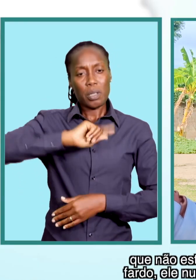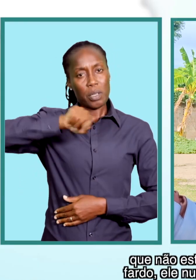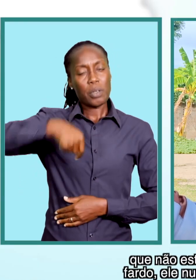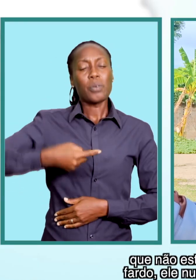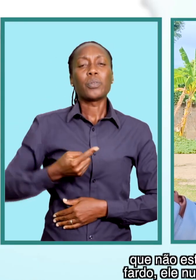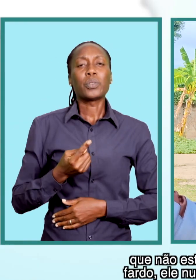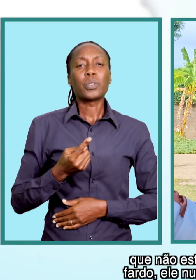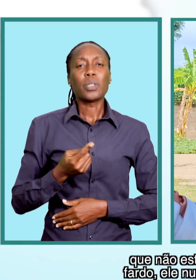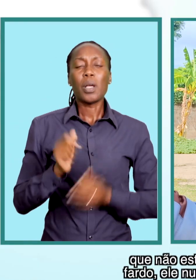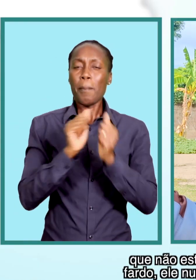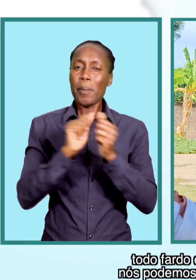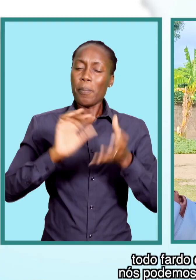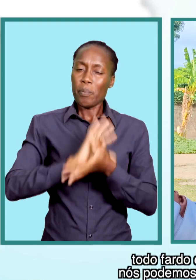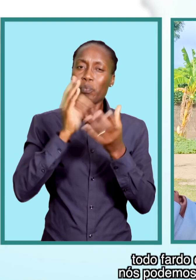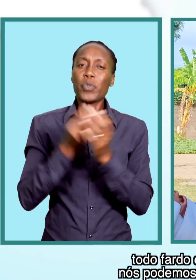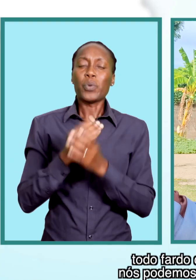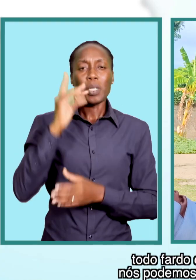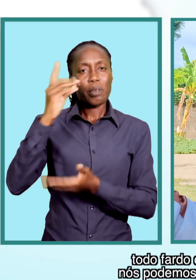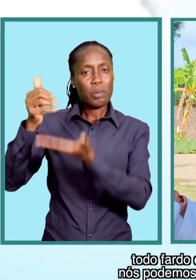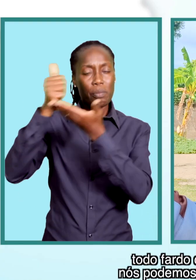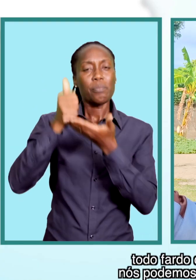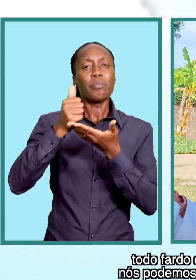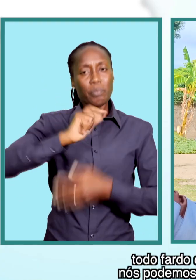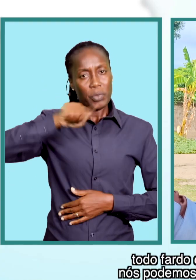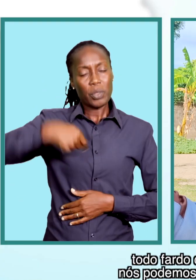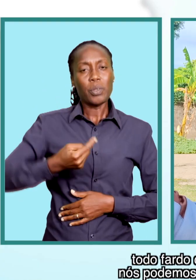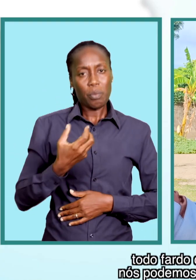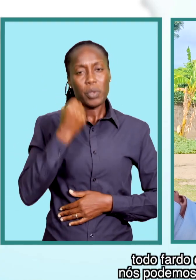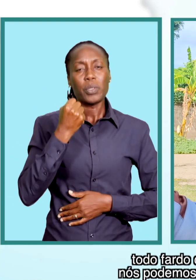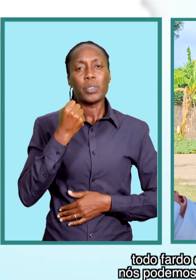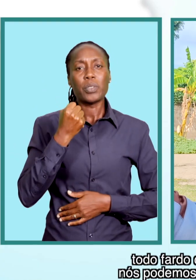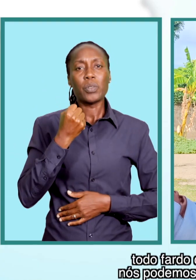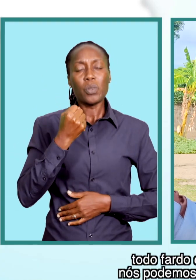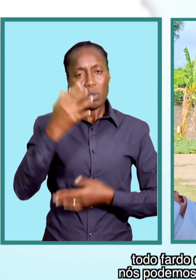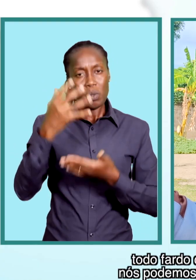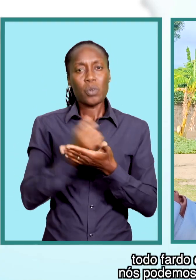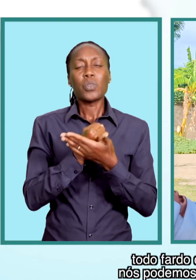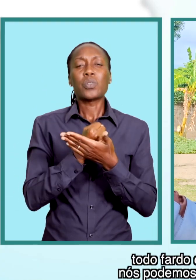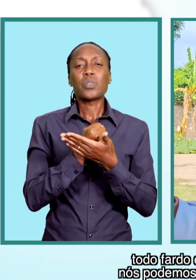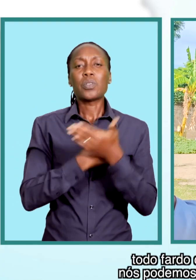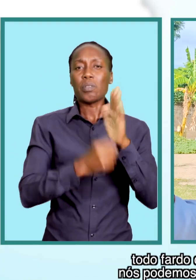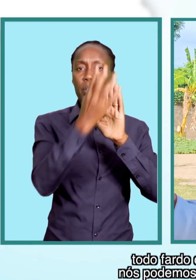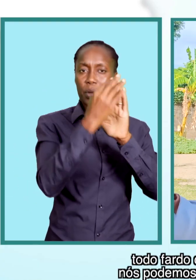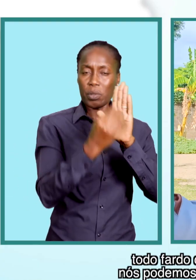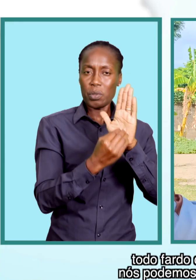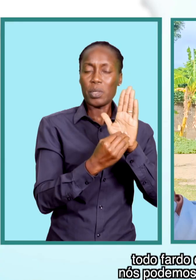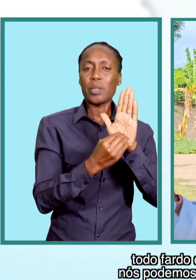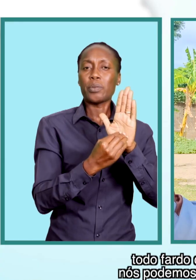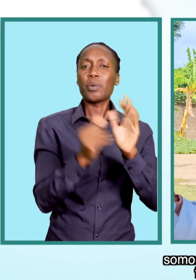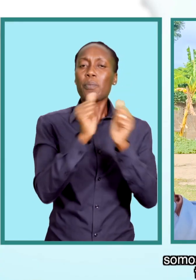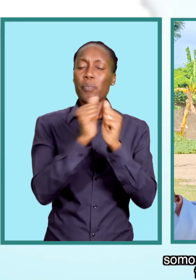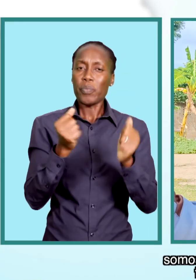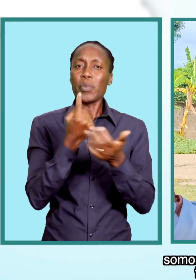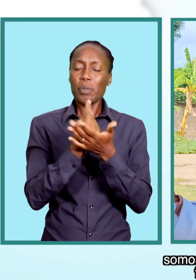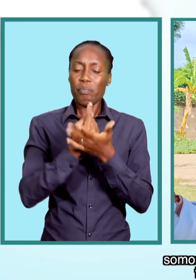fardo, só que não possa carregar. Todo fardo que Ele dá a cada pessoa, Ele sabe que nós podemos conseguir carregar. Nós estamos lá